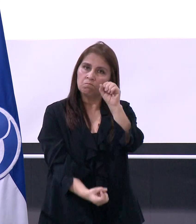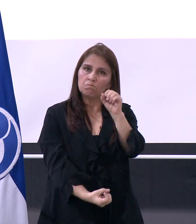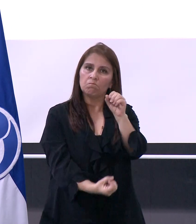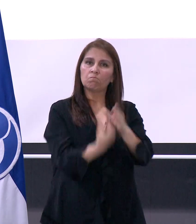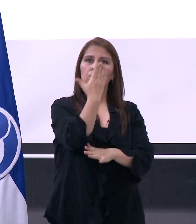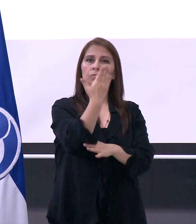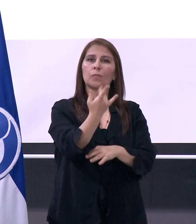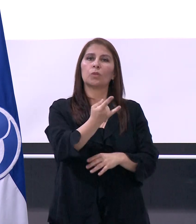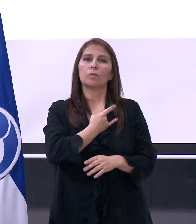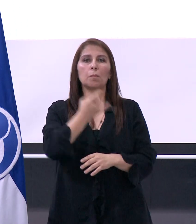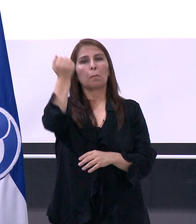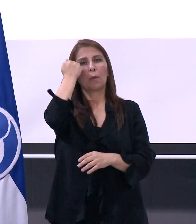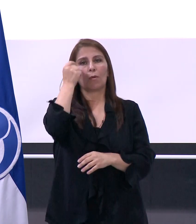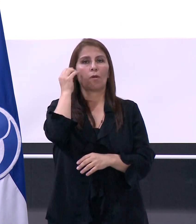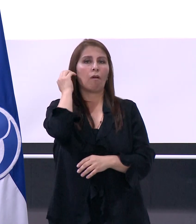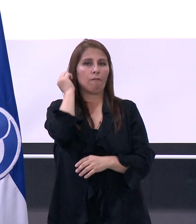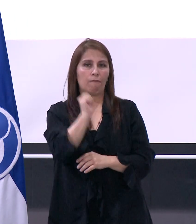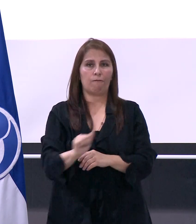femenil